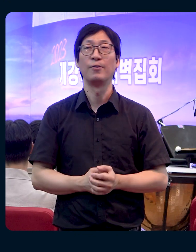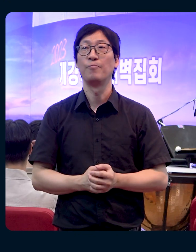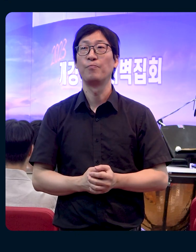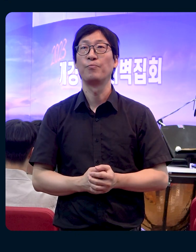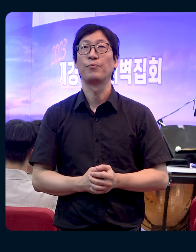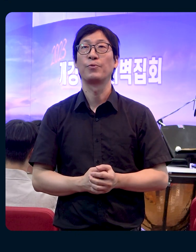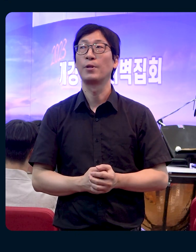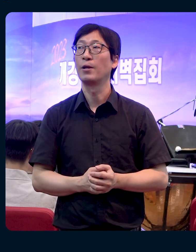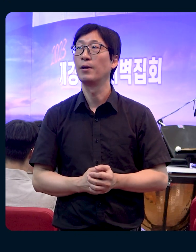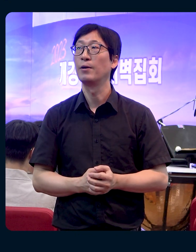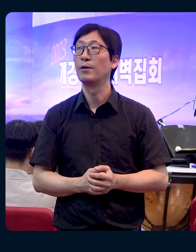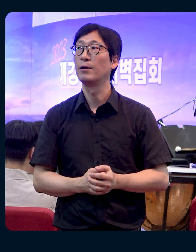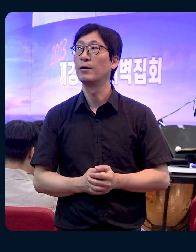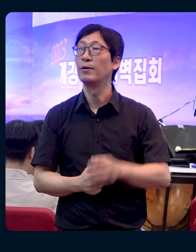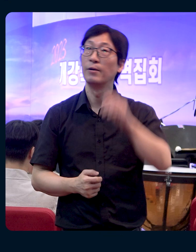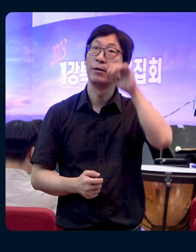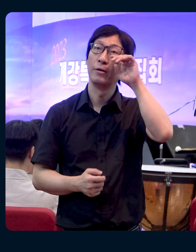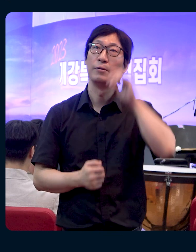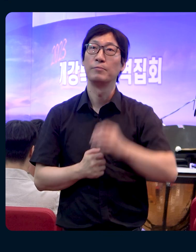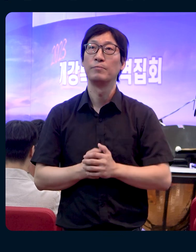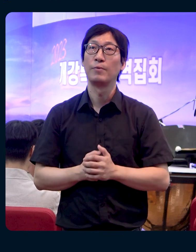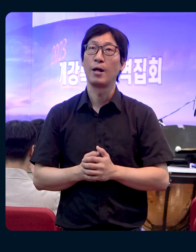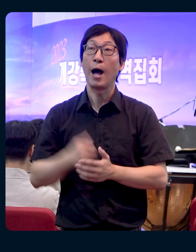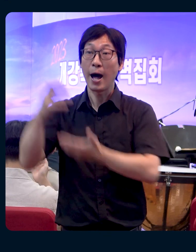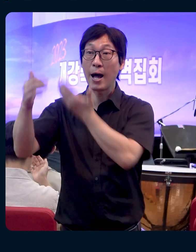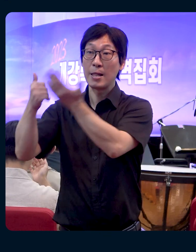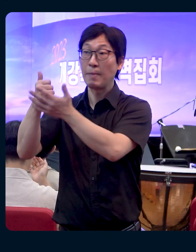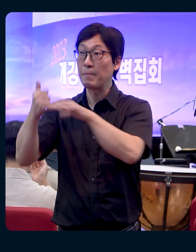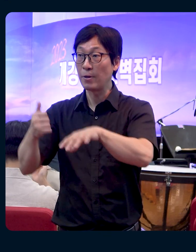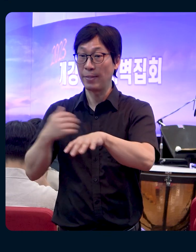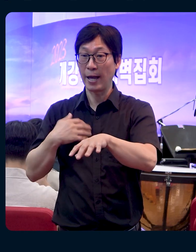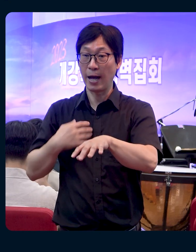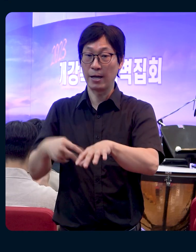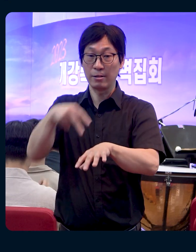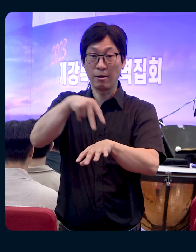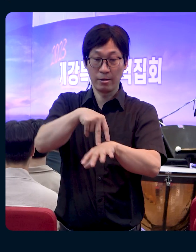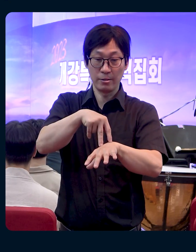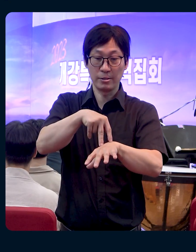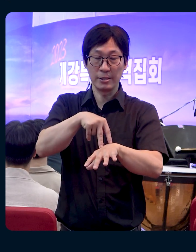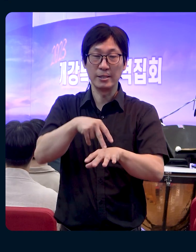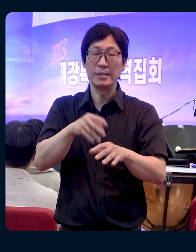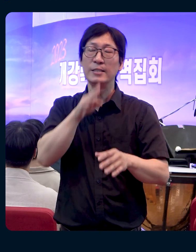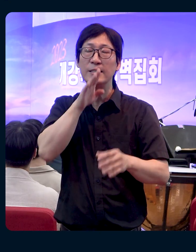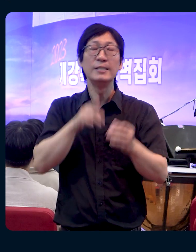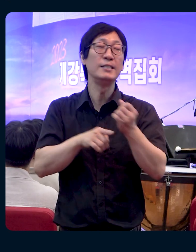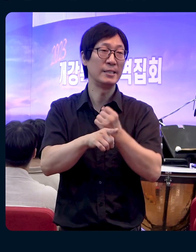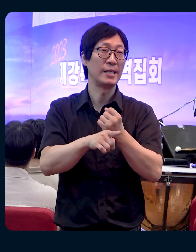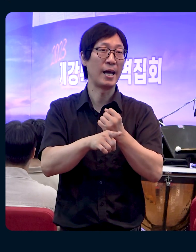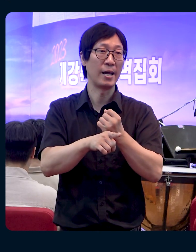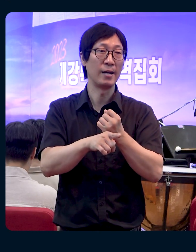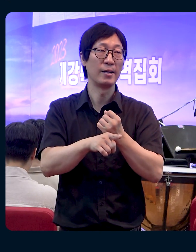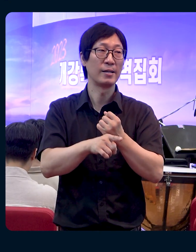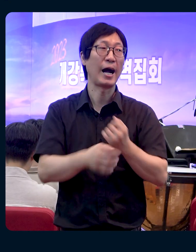두려움. 그러니까 이거는 그 하나님 앞에 서 있는 그 신실성을 말하는 거예요. 그런